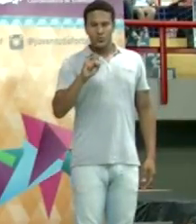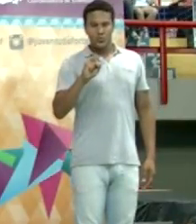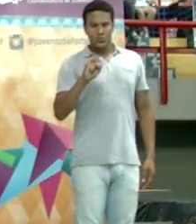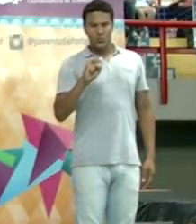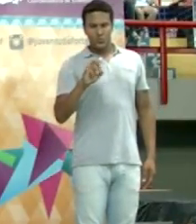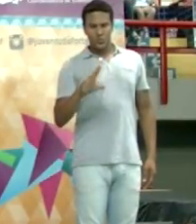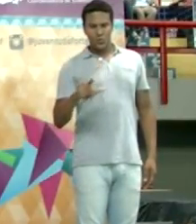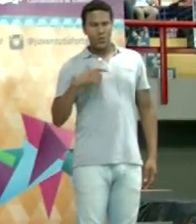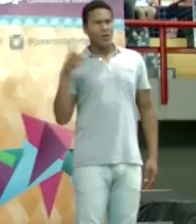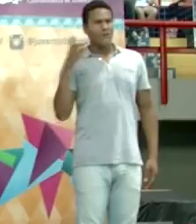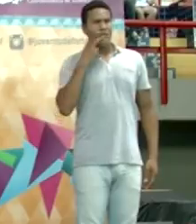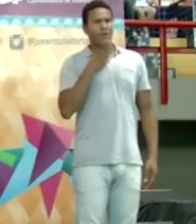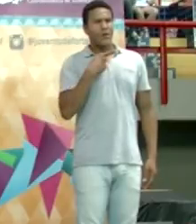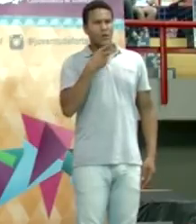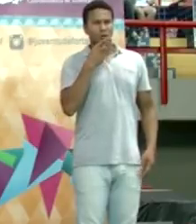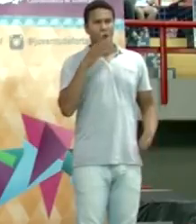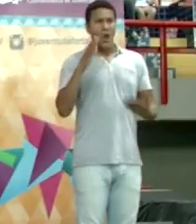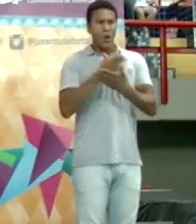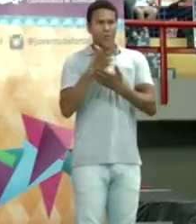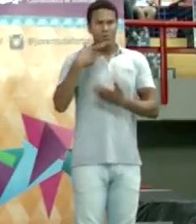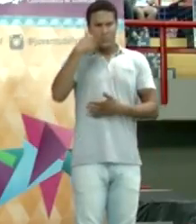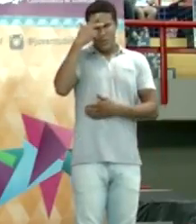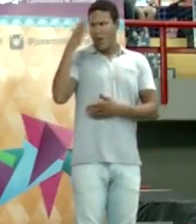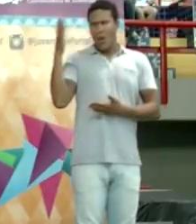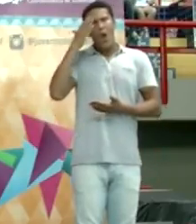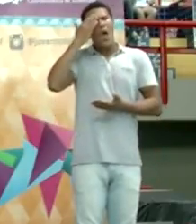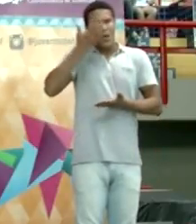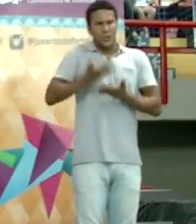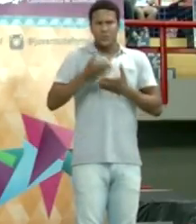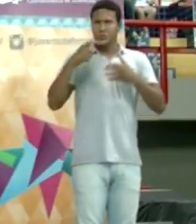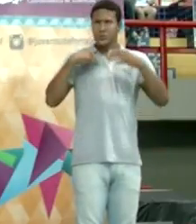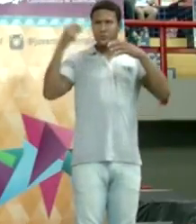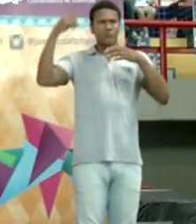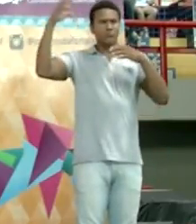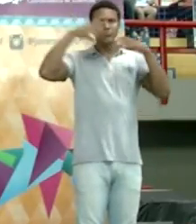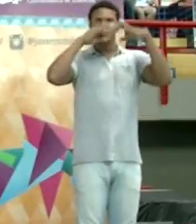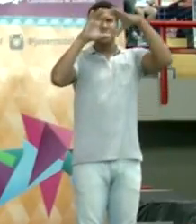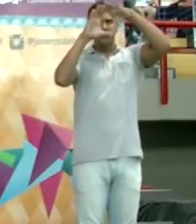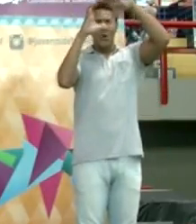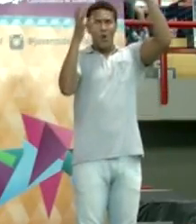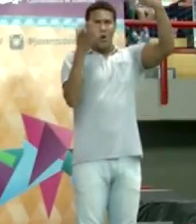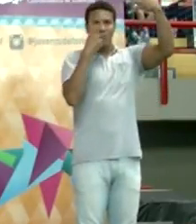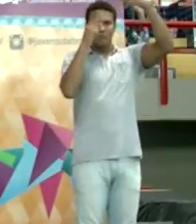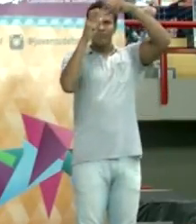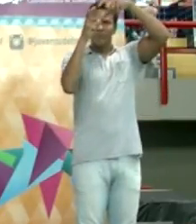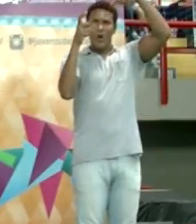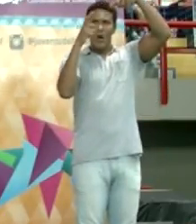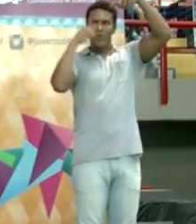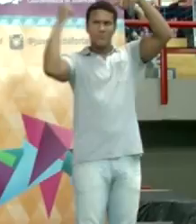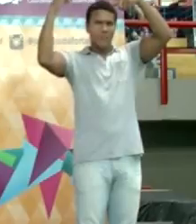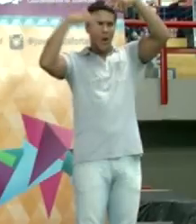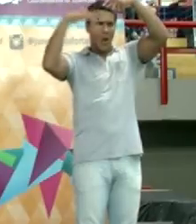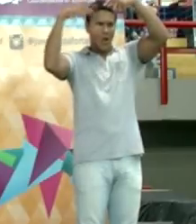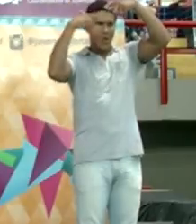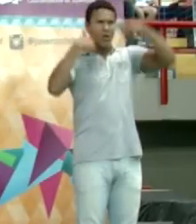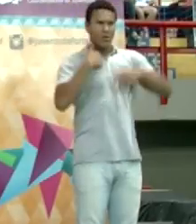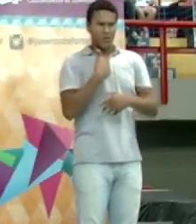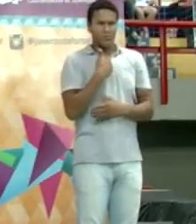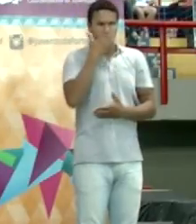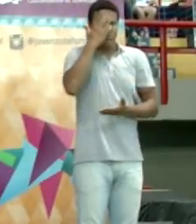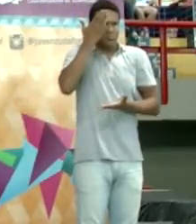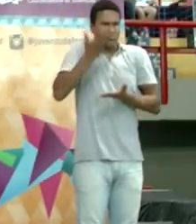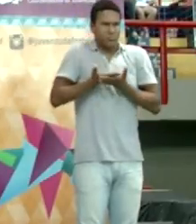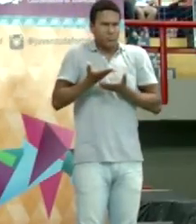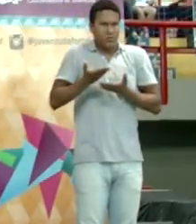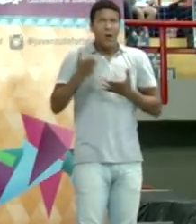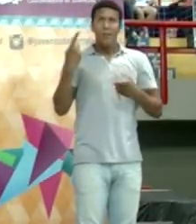no assunto, mas eu acredito no aquecimento global. Eu acredito no aquecimento global pelo que eu estou sentindo, pelo que eu estou